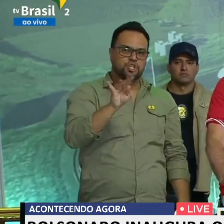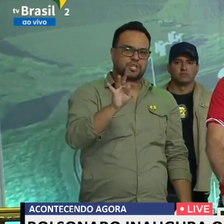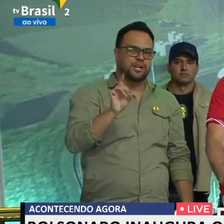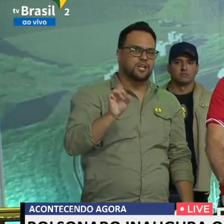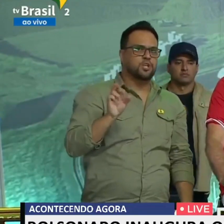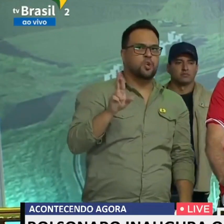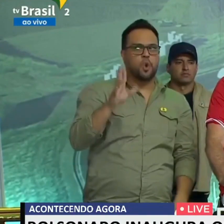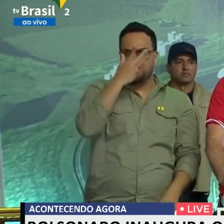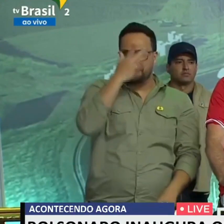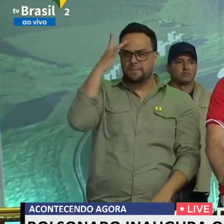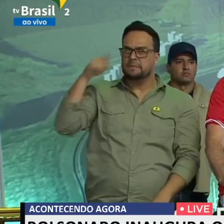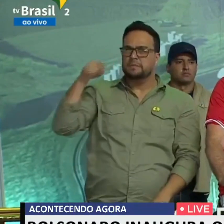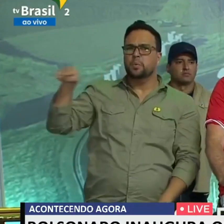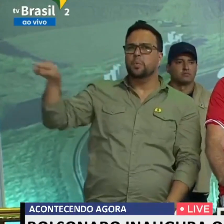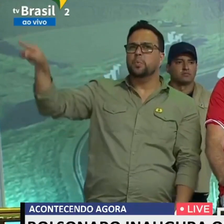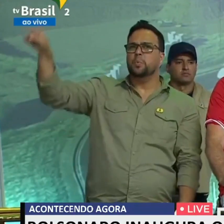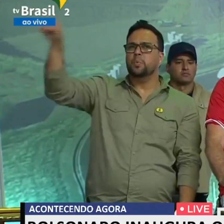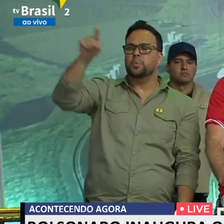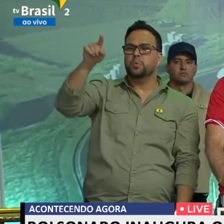onde